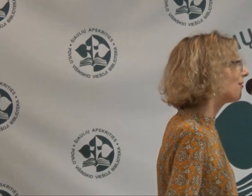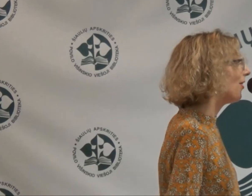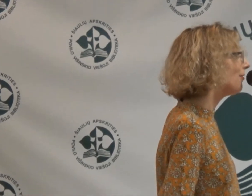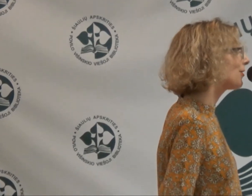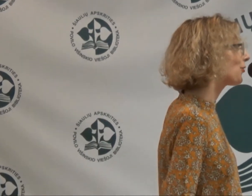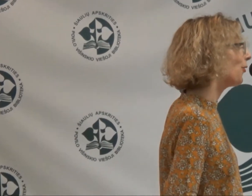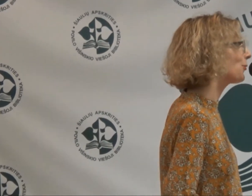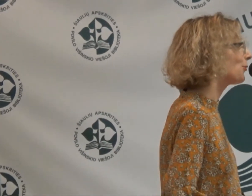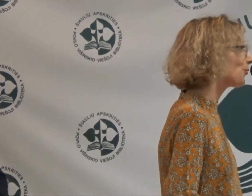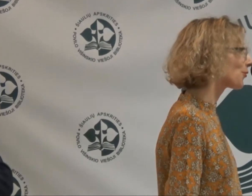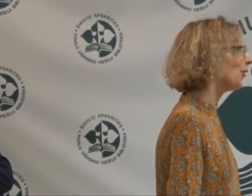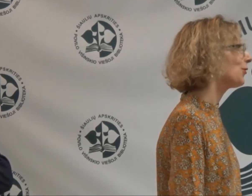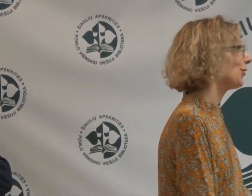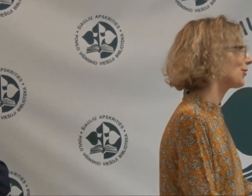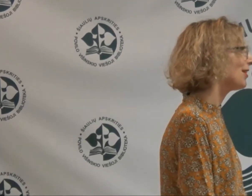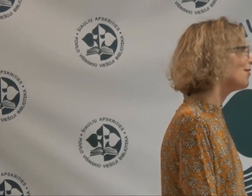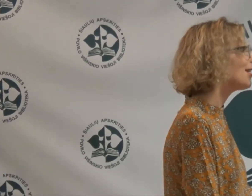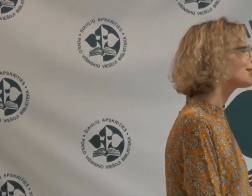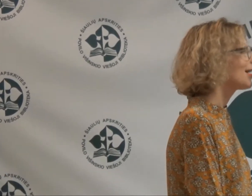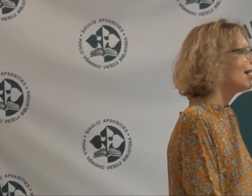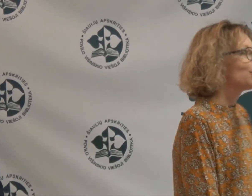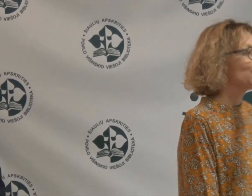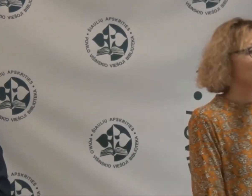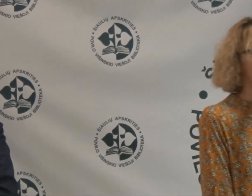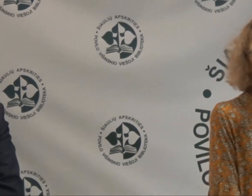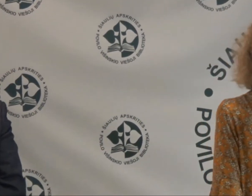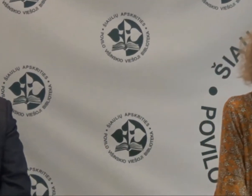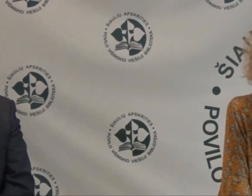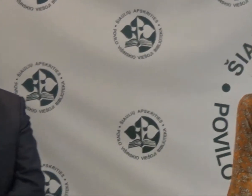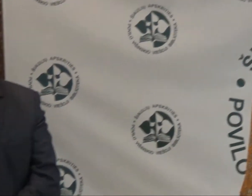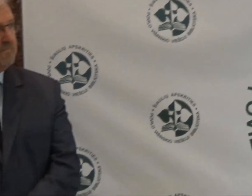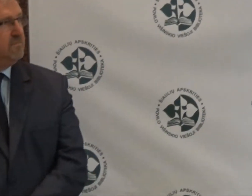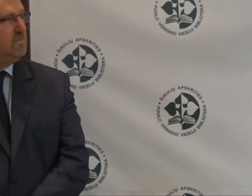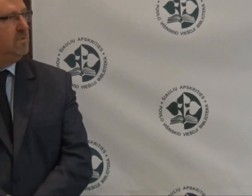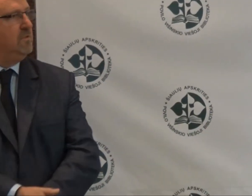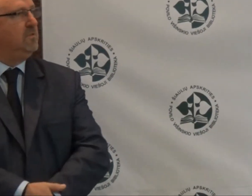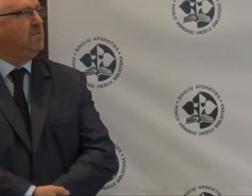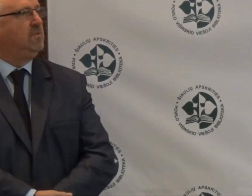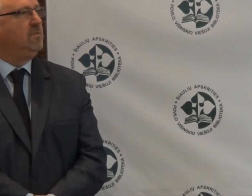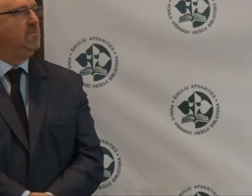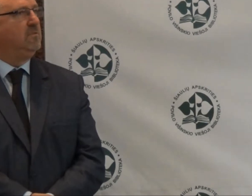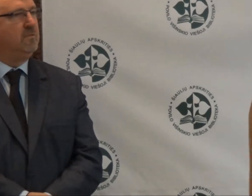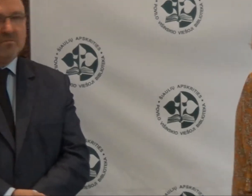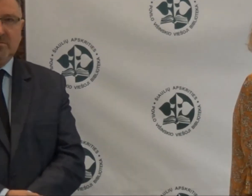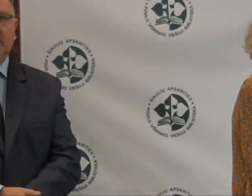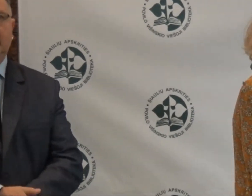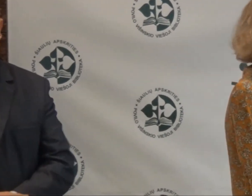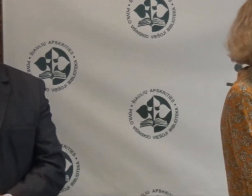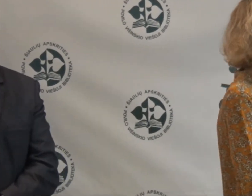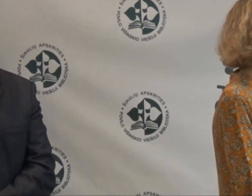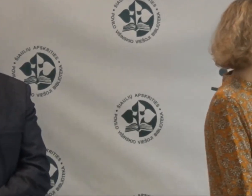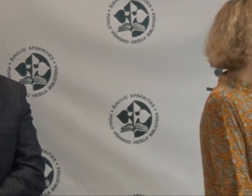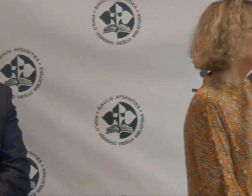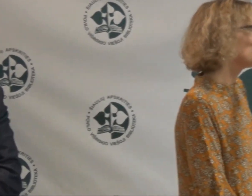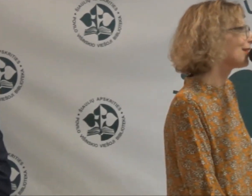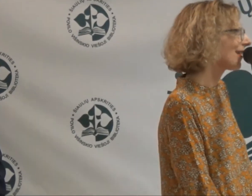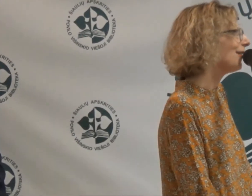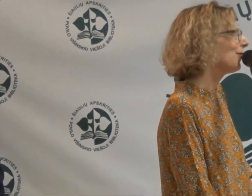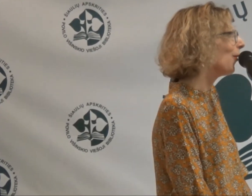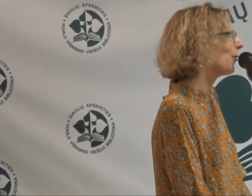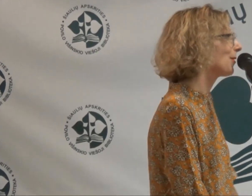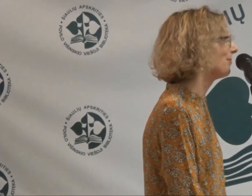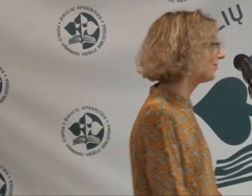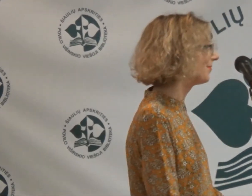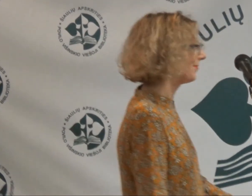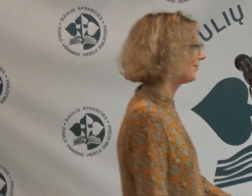dabar, Vaiva, aš noriu žodžio iš tavęs, truputėlį apie komisijos darbą, apie tai, kaip jums sekėsi, nežinau, leidinių buvo